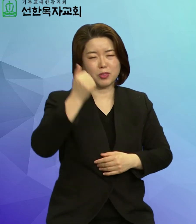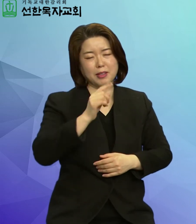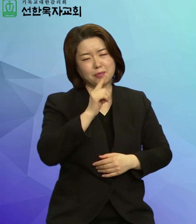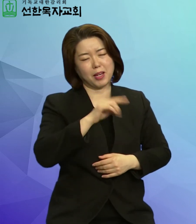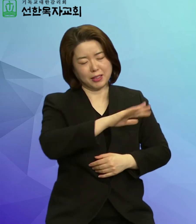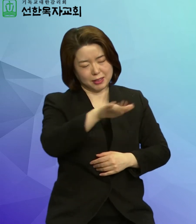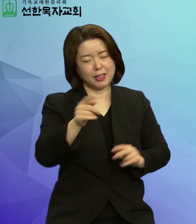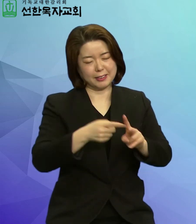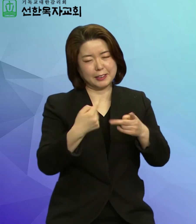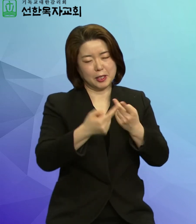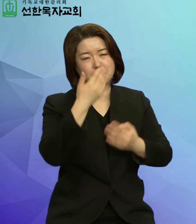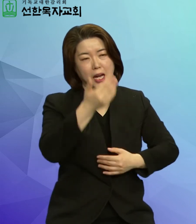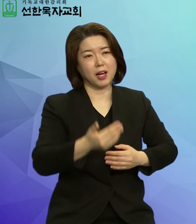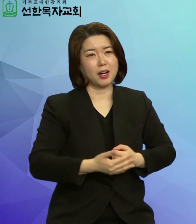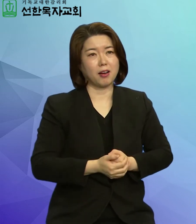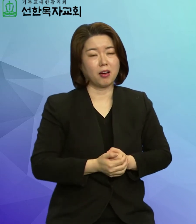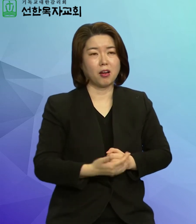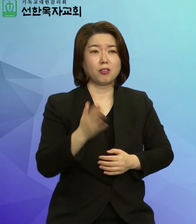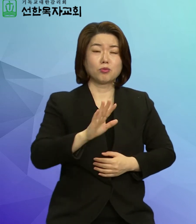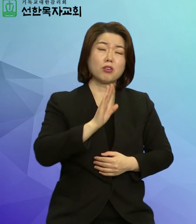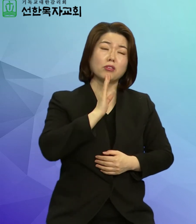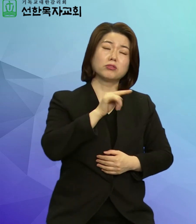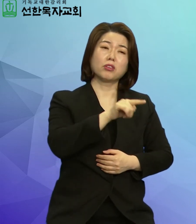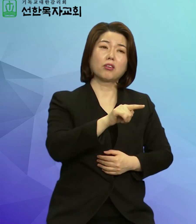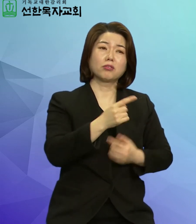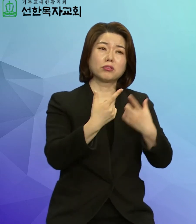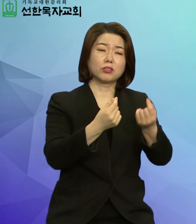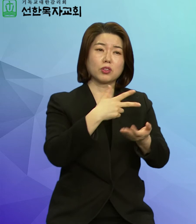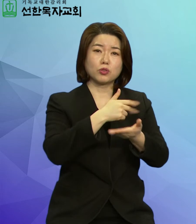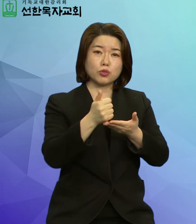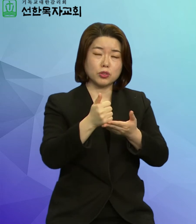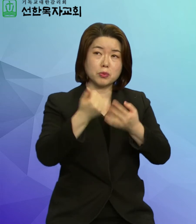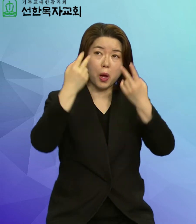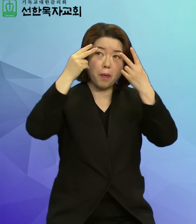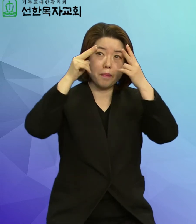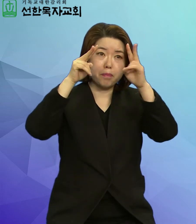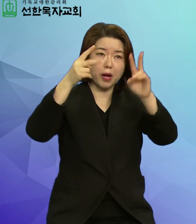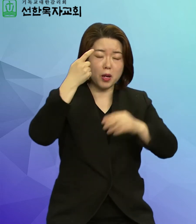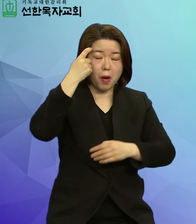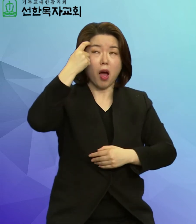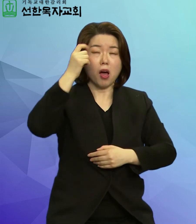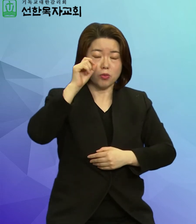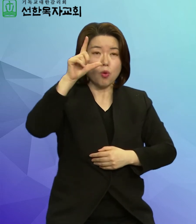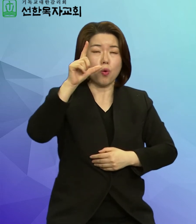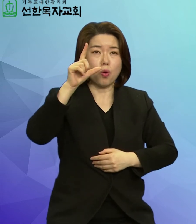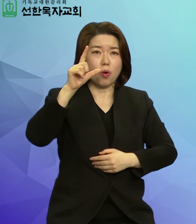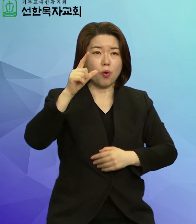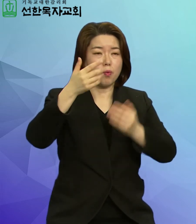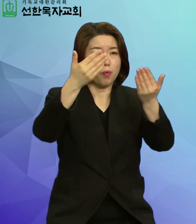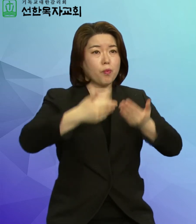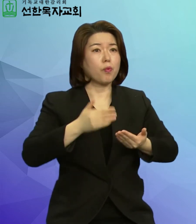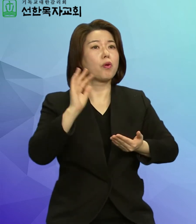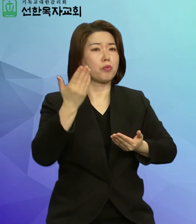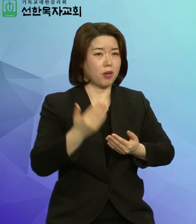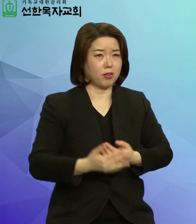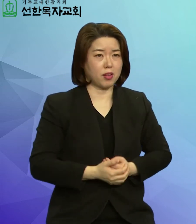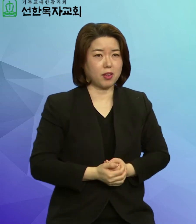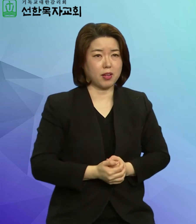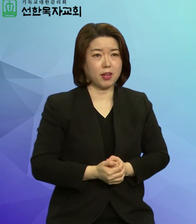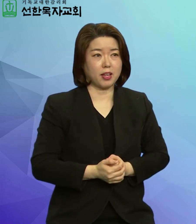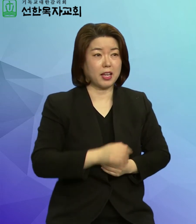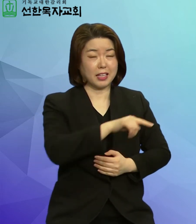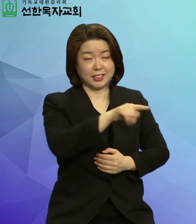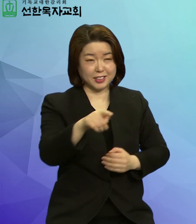목사님 말은 다 알아듣겠는데 실제로 그렇게 주님을 바라보는 눈이 뜨이게 해주셔야 하지